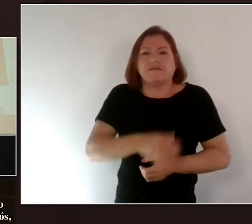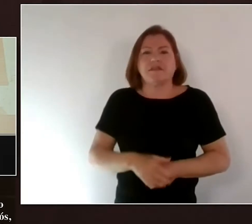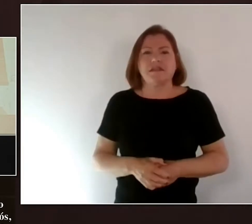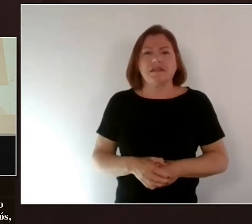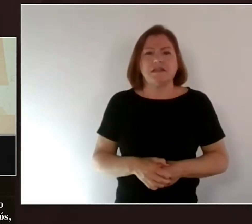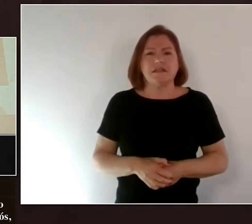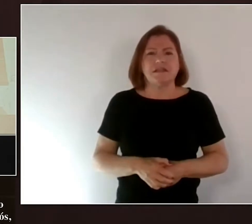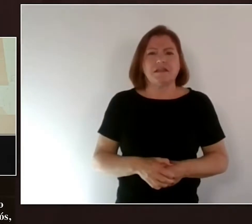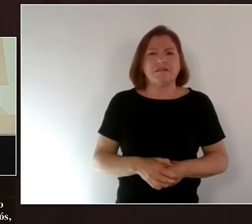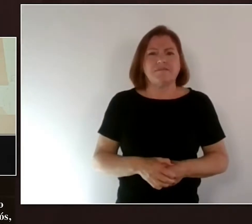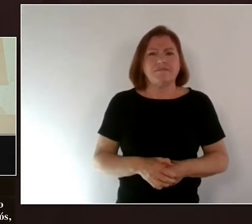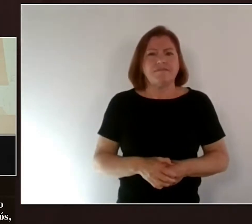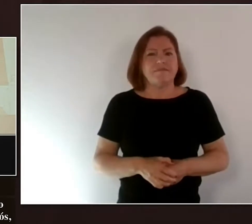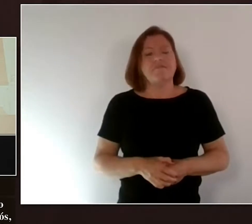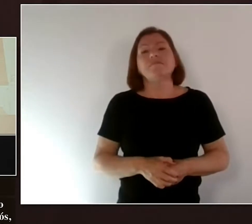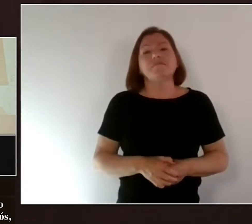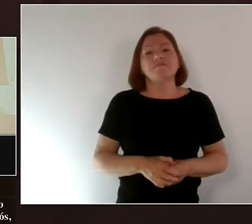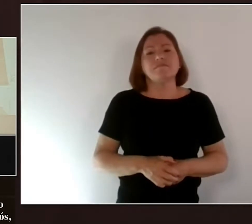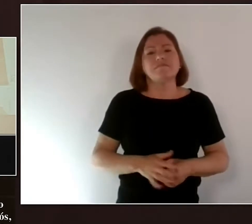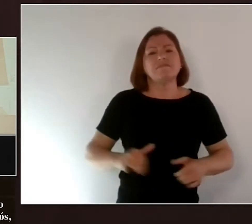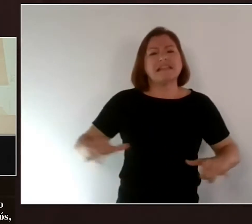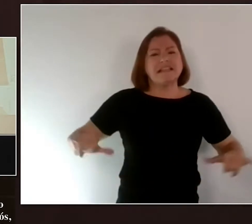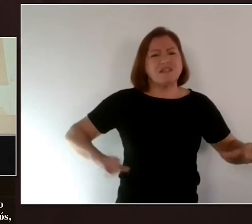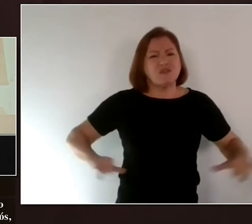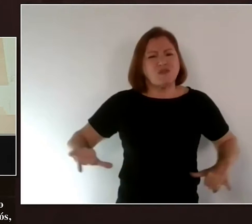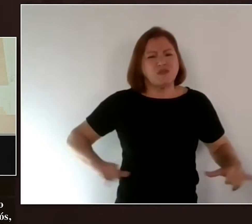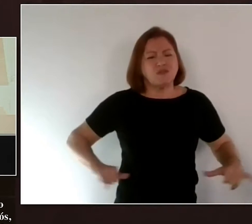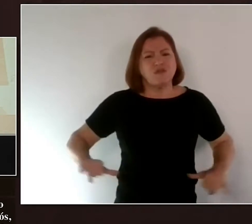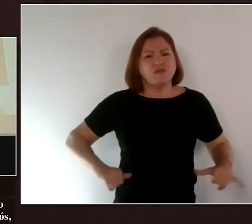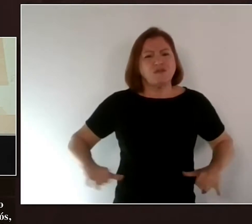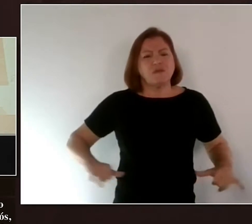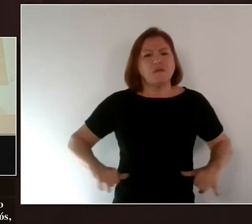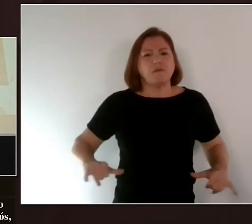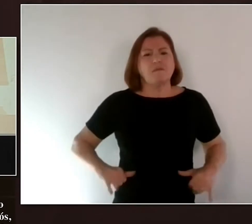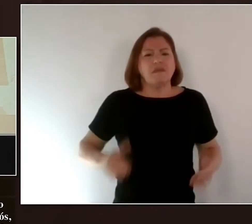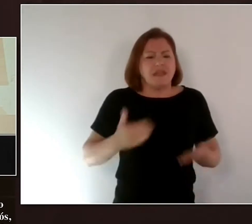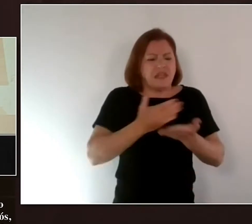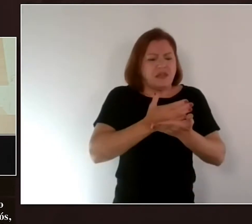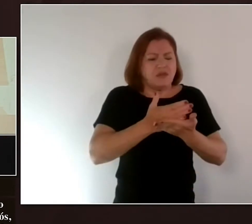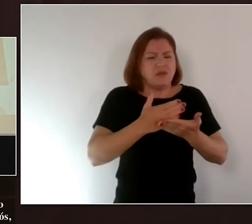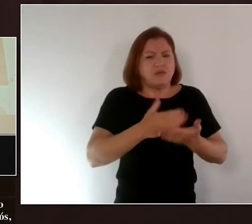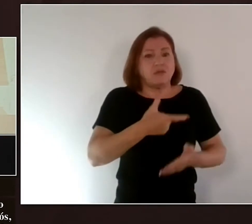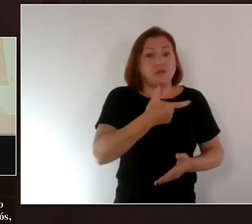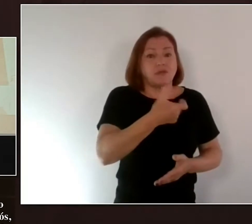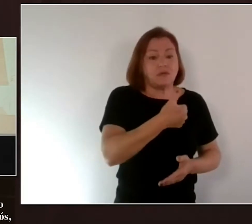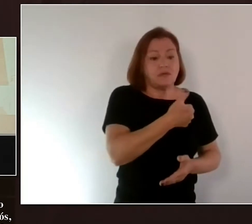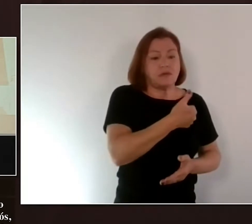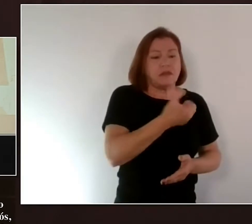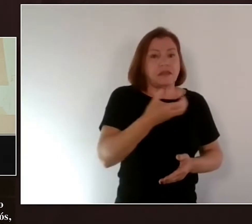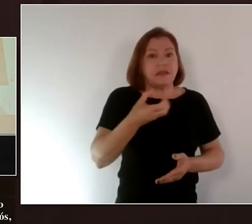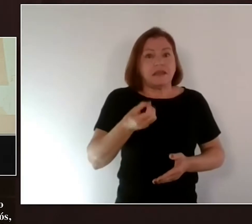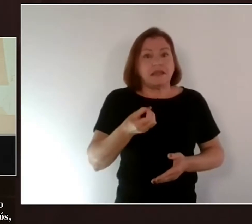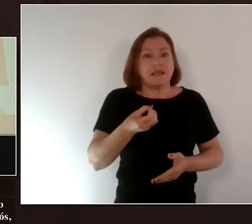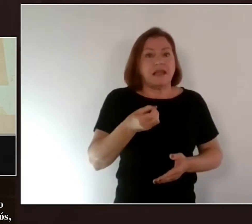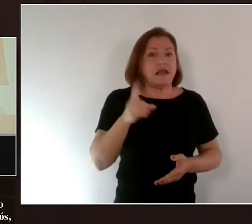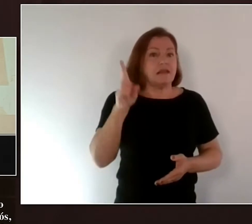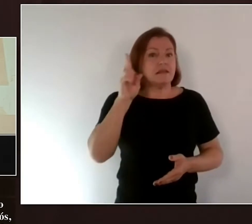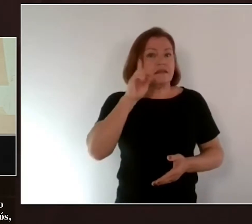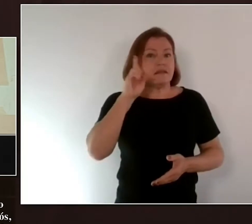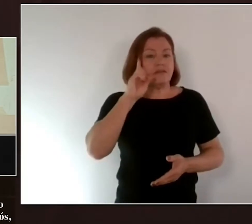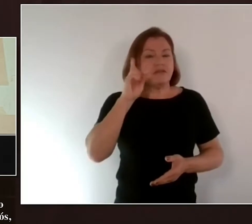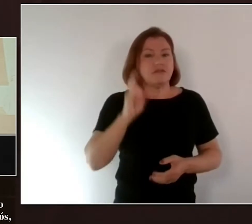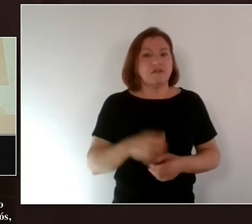tribulação de 10 dias. Eu falei já que o período correspondente à igreja em